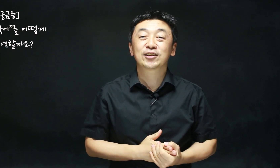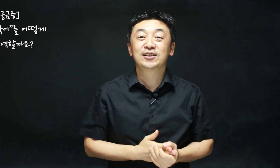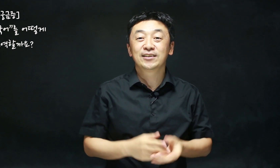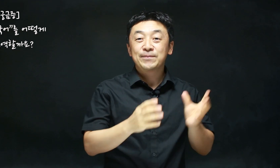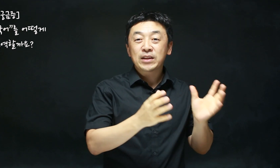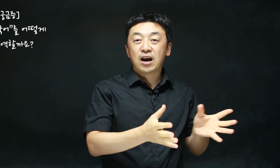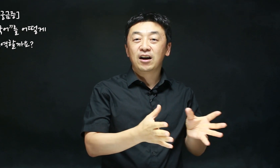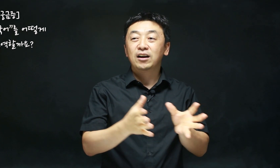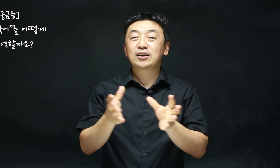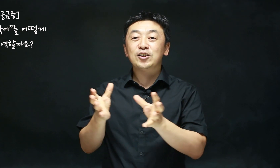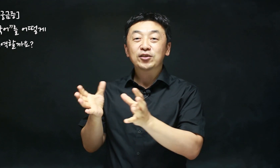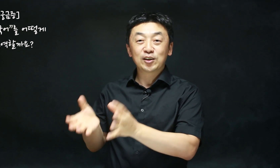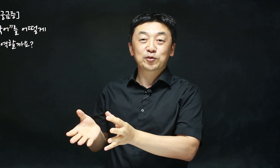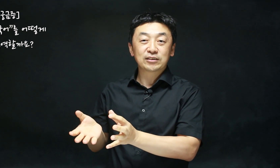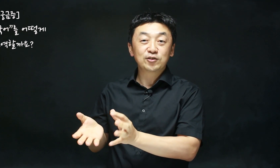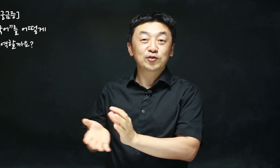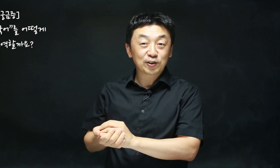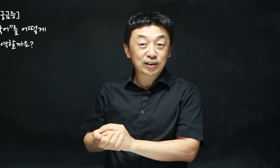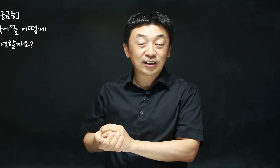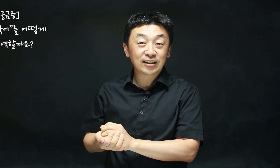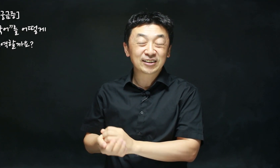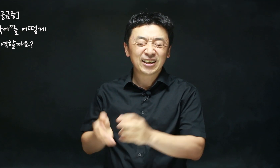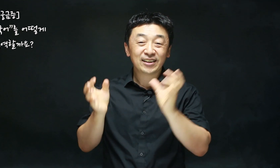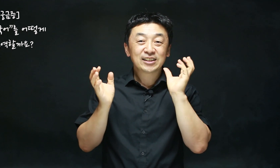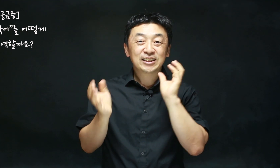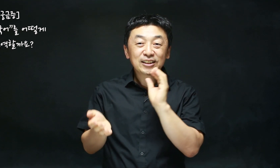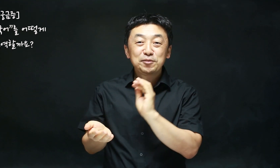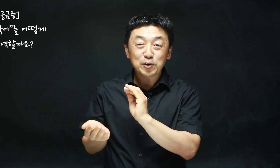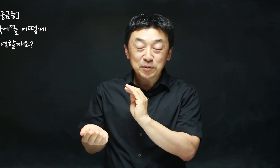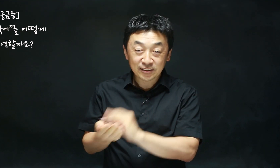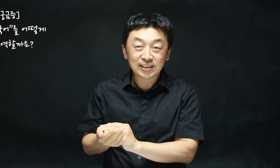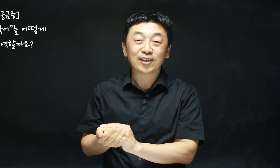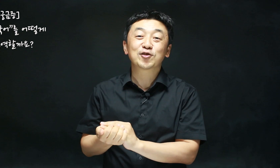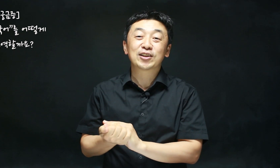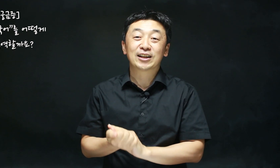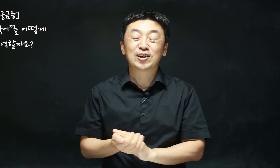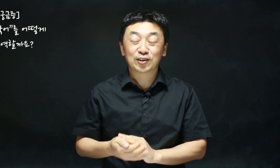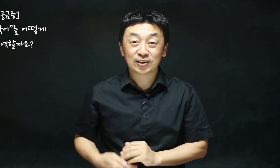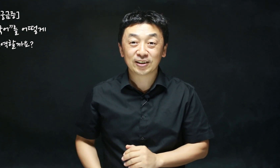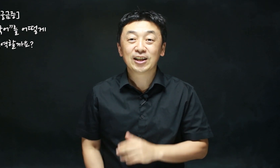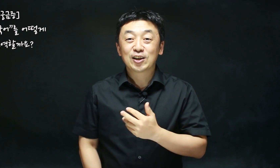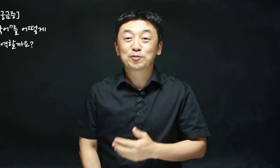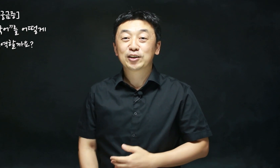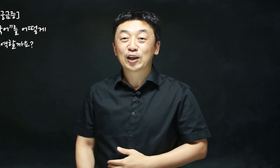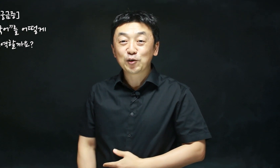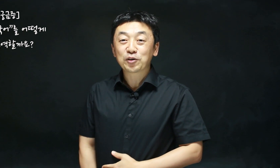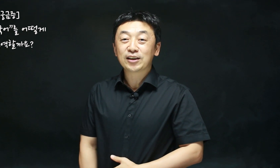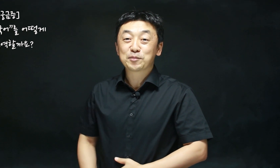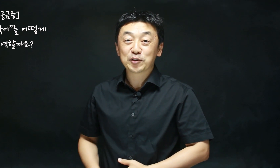단어들을 이런 때도 쓸 수가 있구나, 근데 그 의미로만 쓰지는 않는구나, 이런 것들을 여러분들에게 용례를